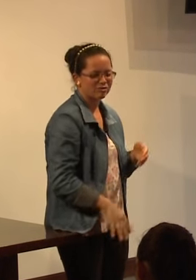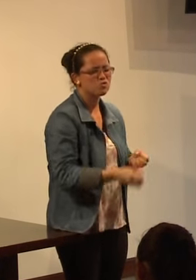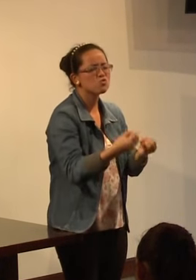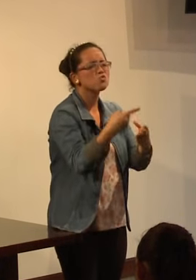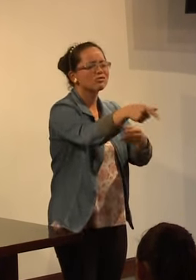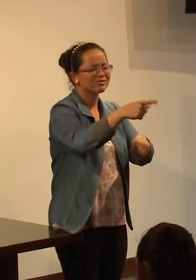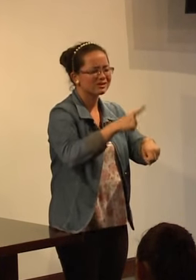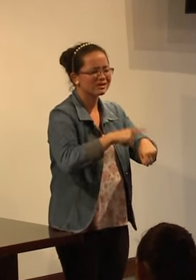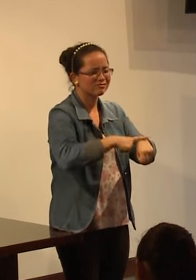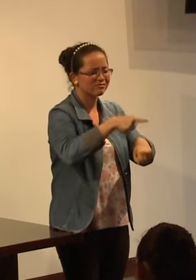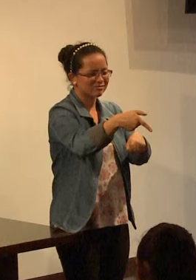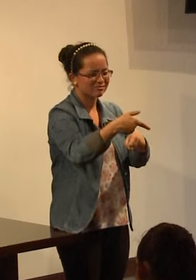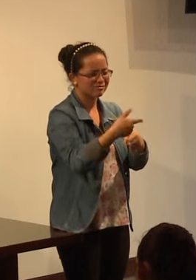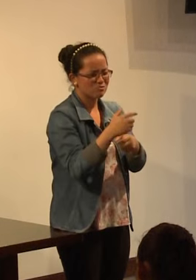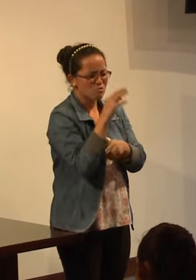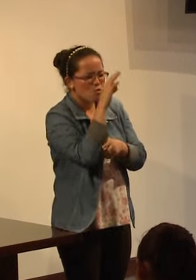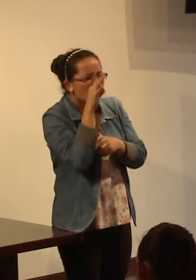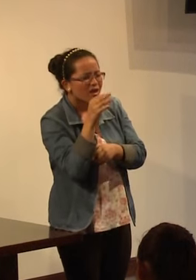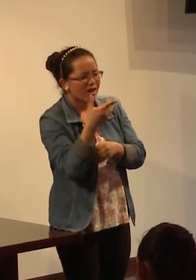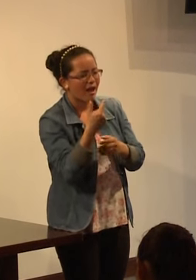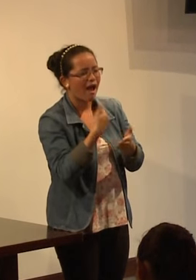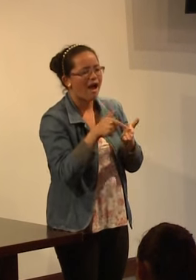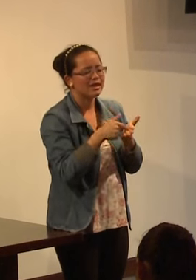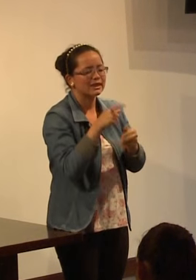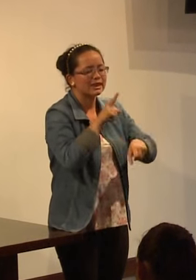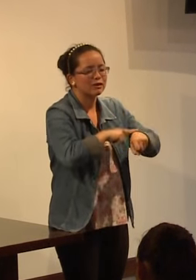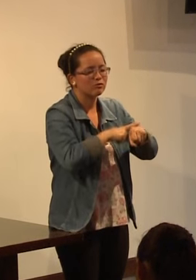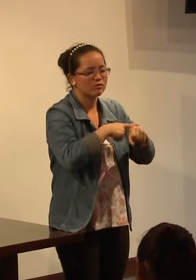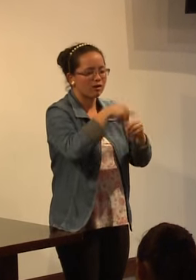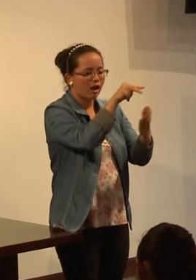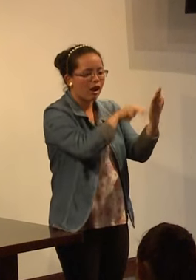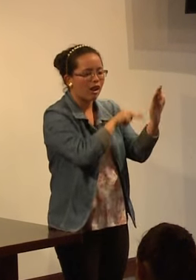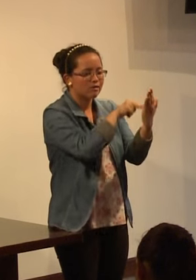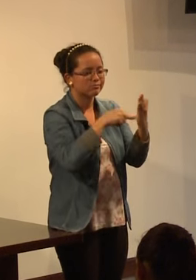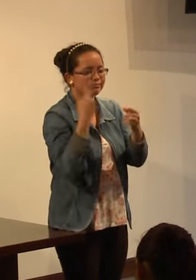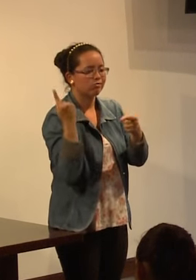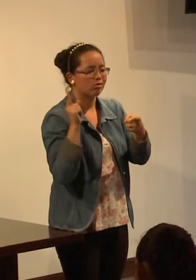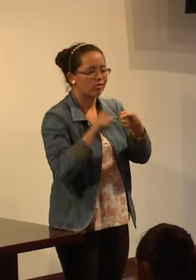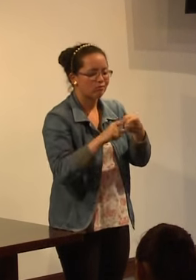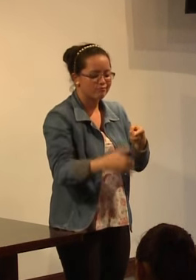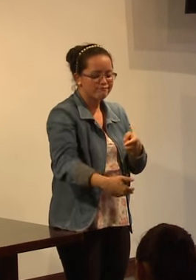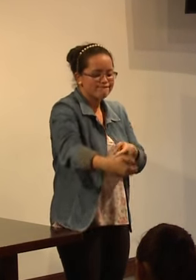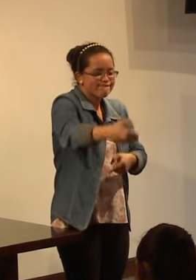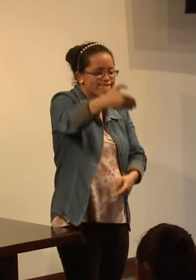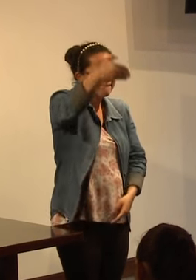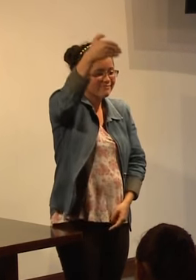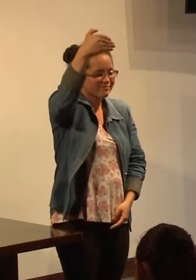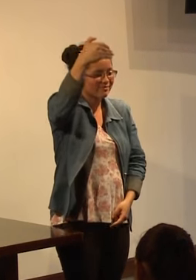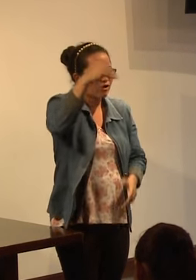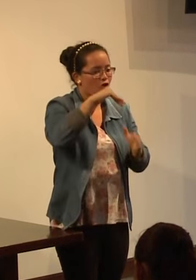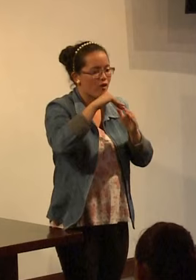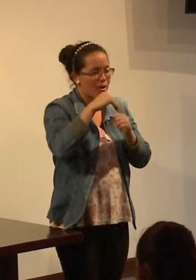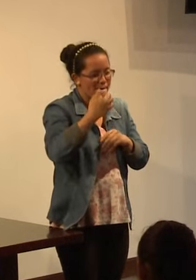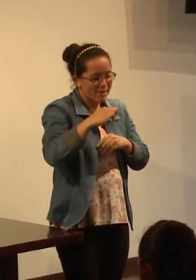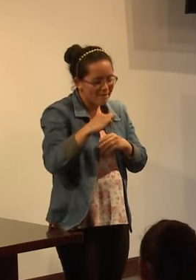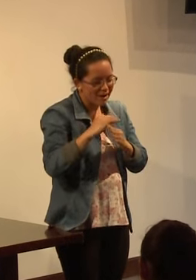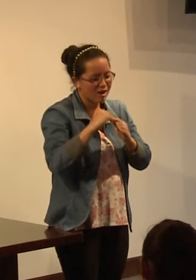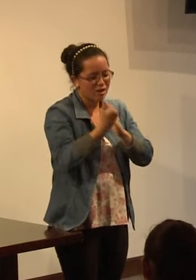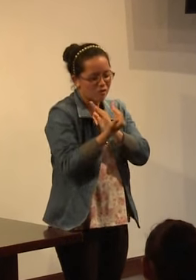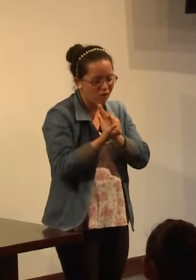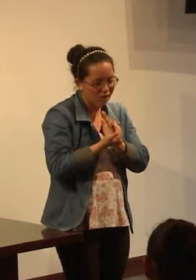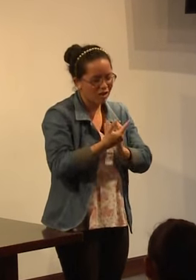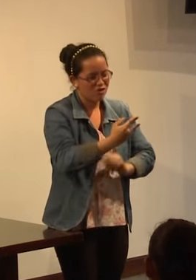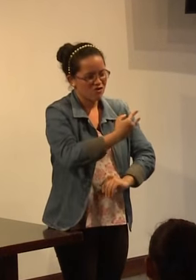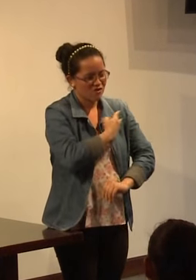gastado ustedes en su porcentaje leyendo y escribiendo? En todos sus procesos educativos. ¿Cuánto tiempo el colegio como